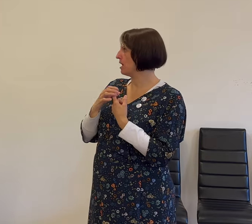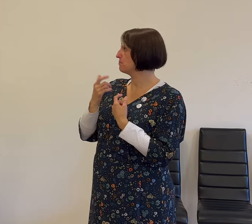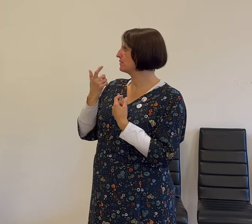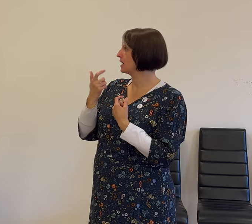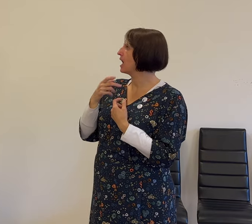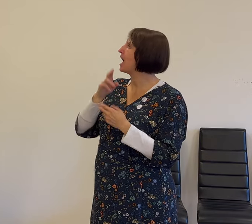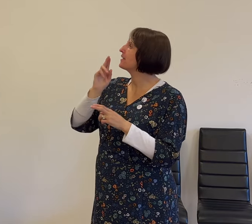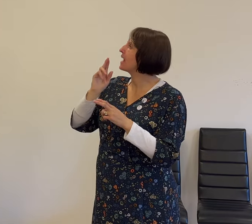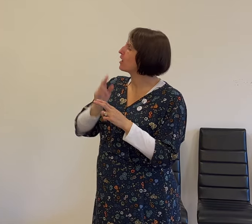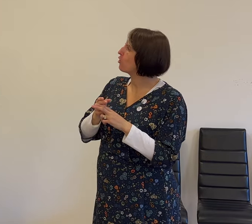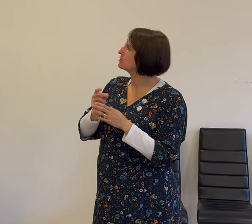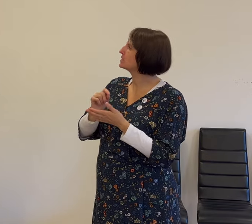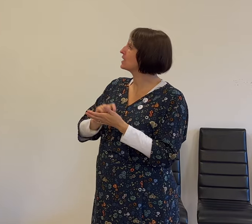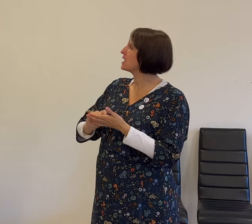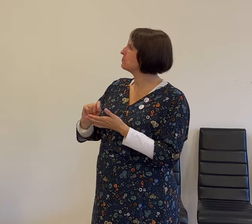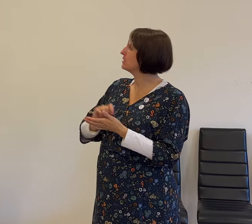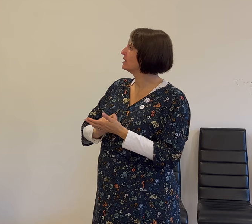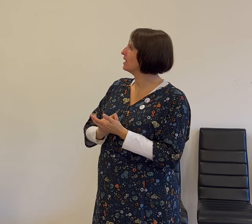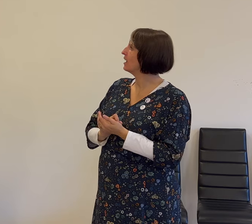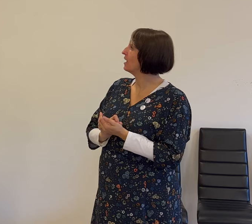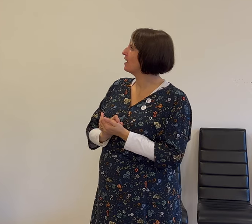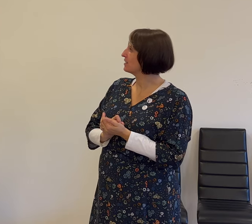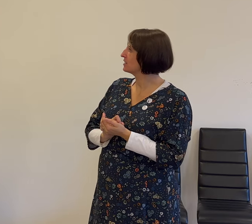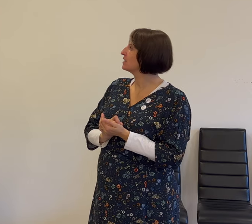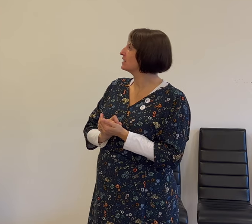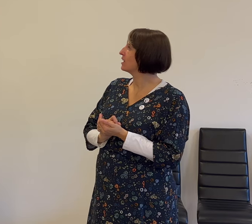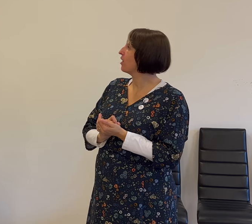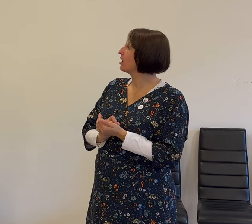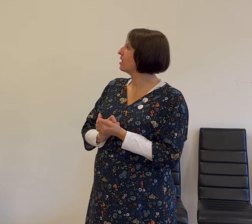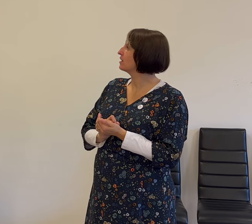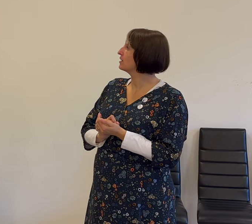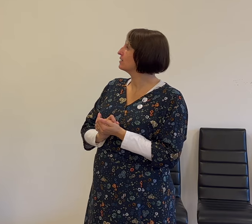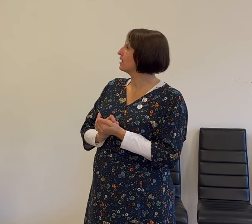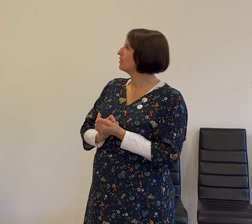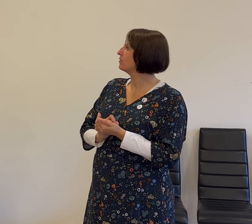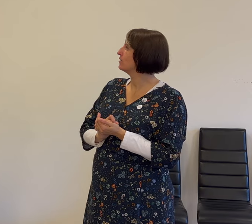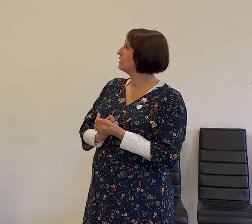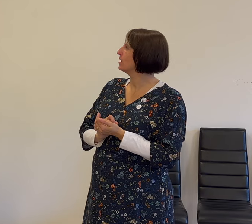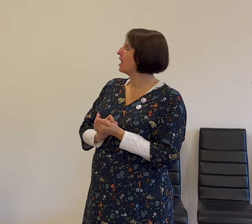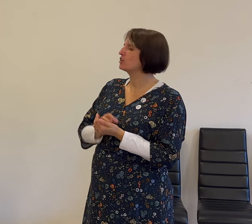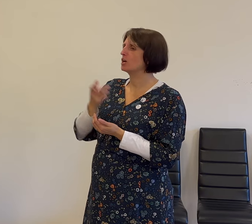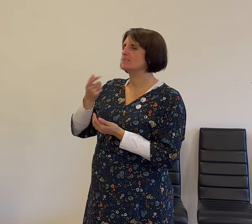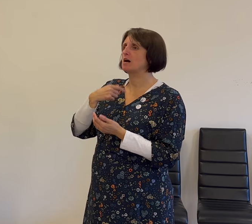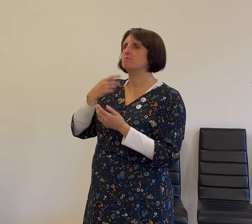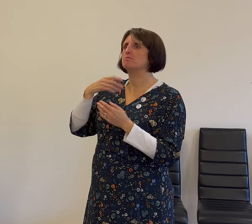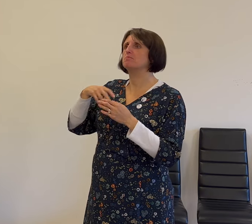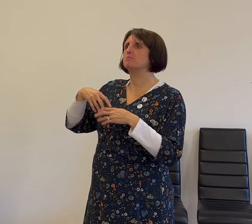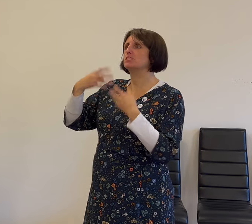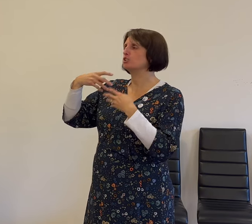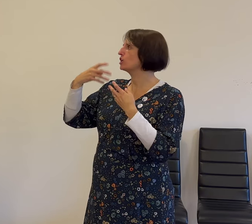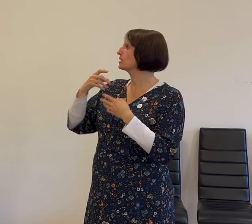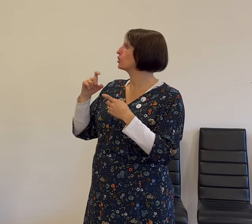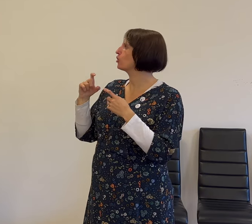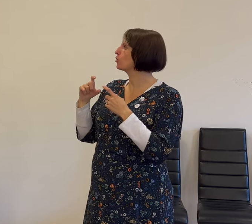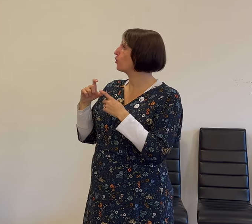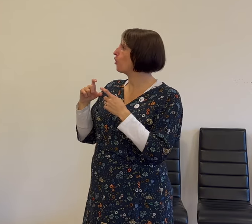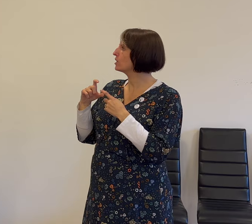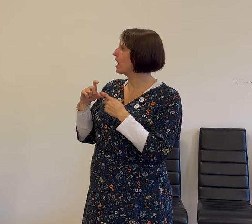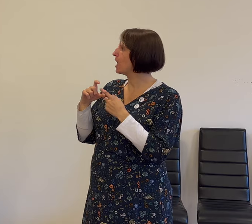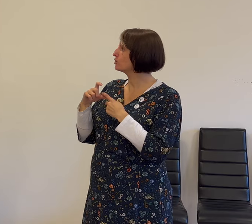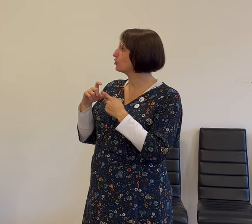konci je tam napsáno, že, nebo tam je výčet Goliášových bratrů. A Goliáš má 4